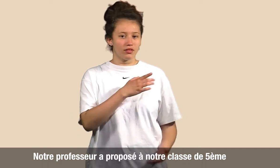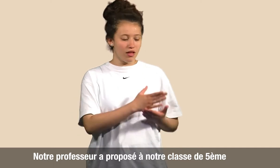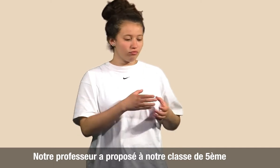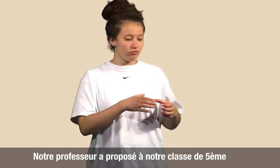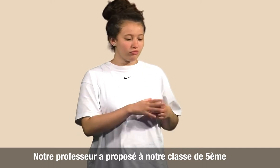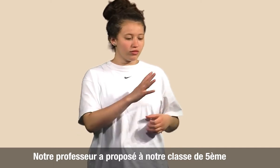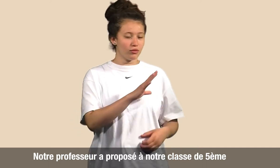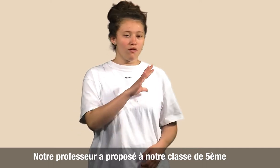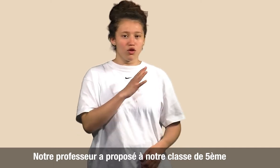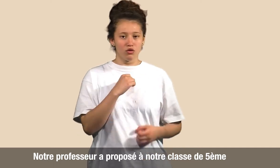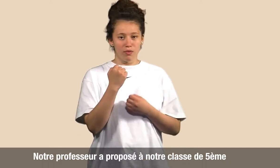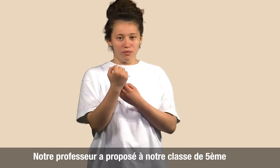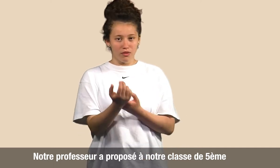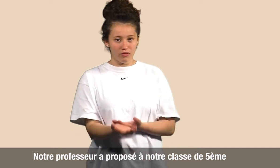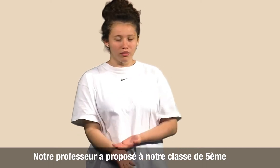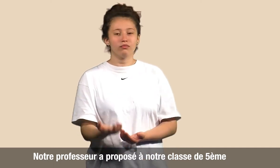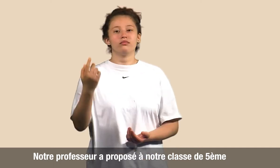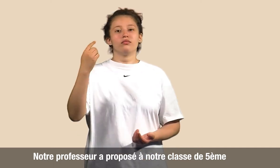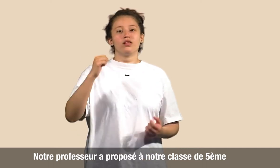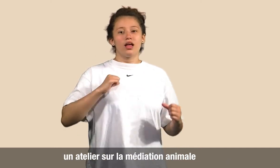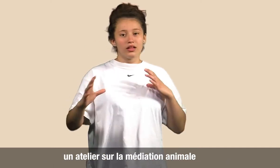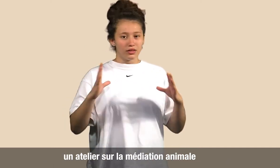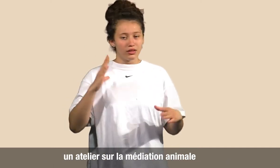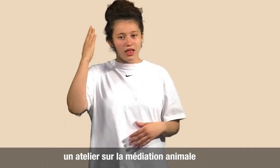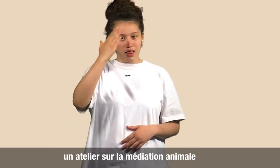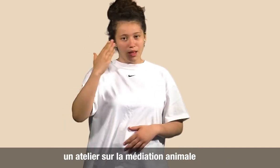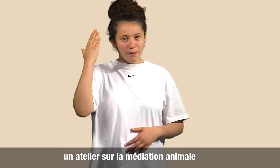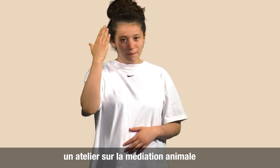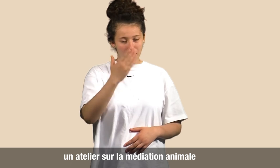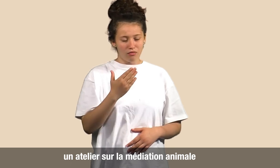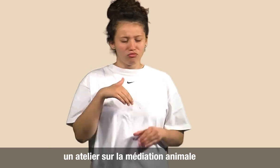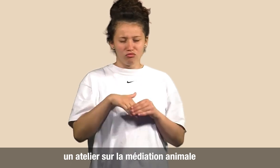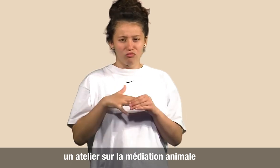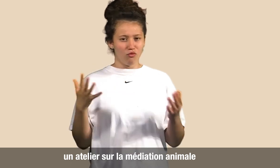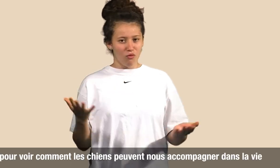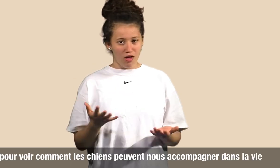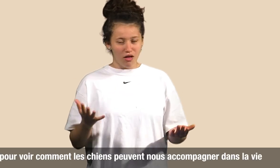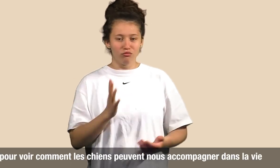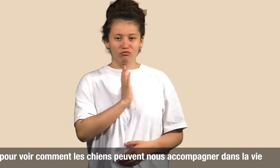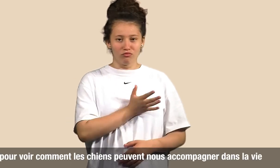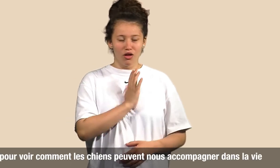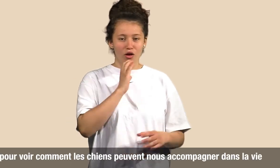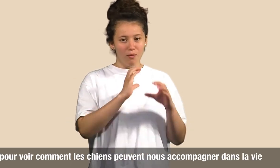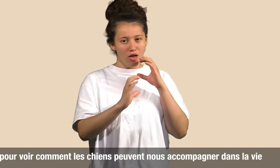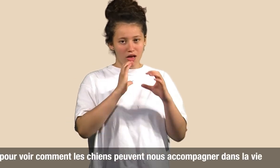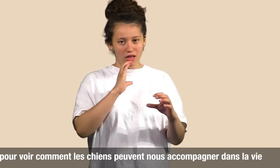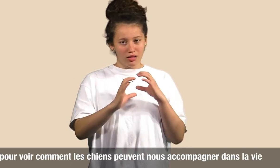Notre professeur a proposé à notre classe de cinquième un atelier sur la médiation animale pour voir comment les chiens